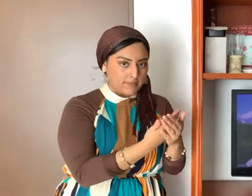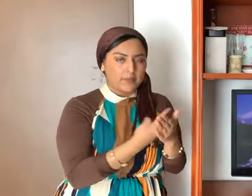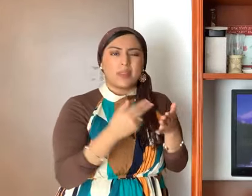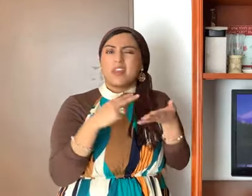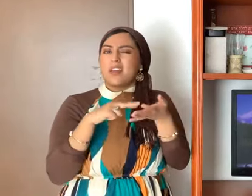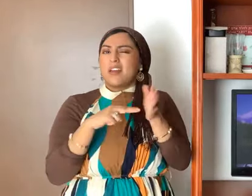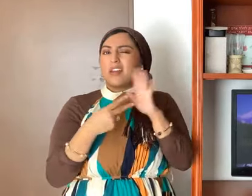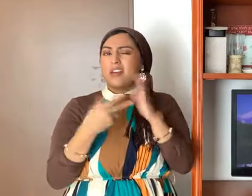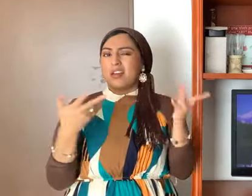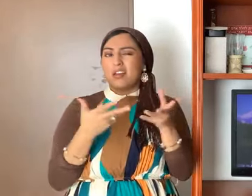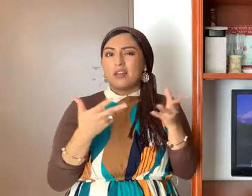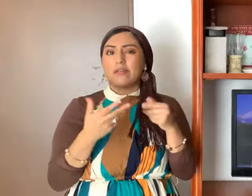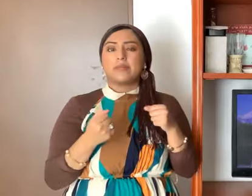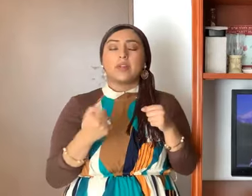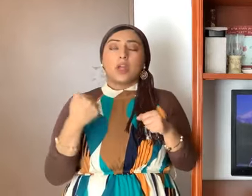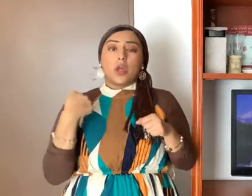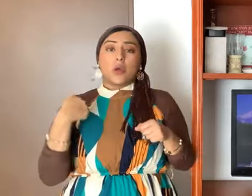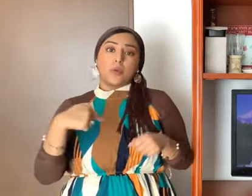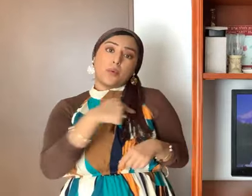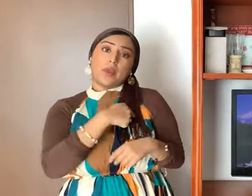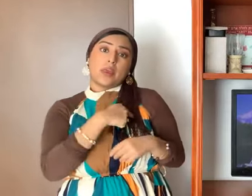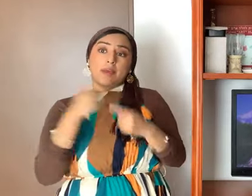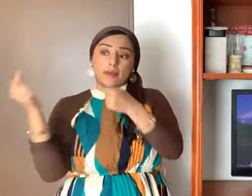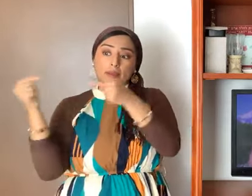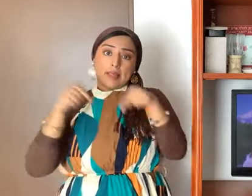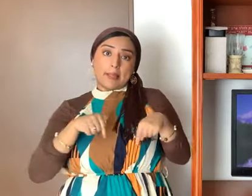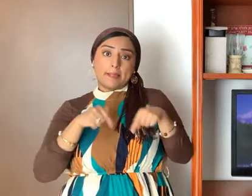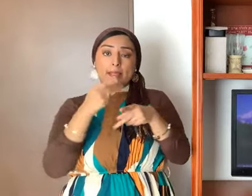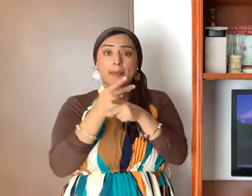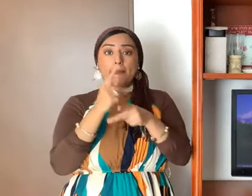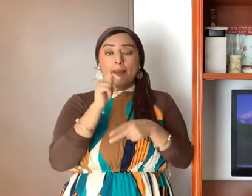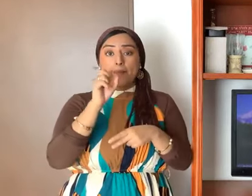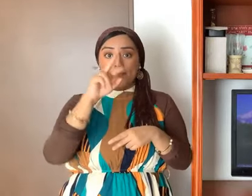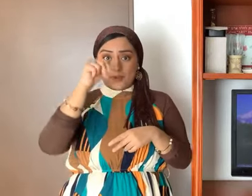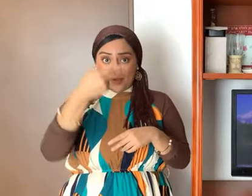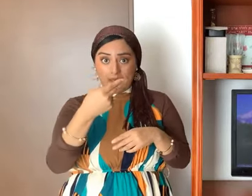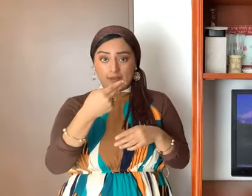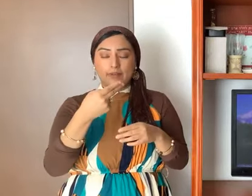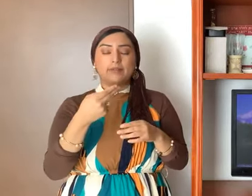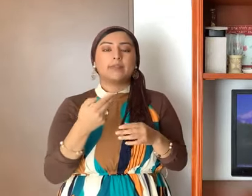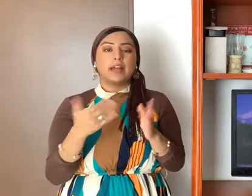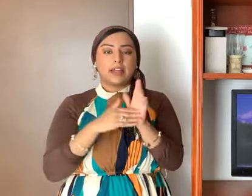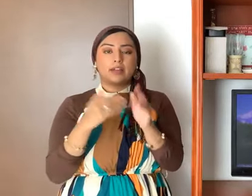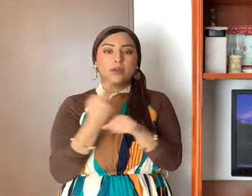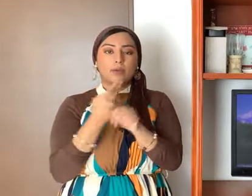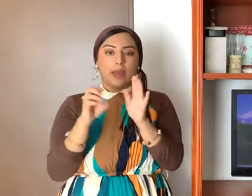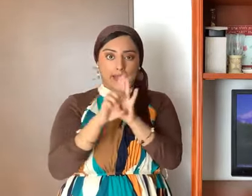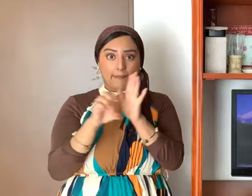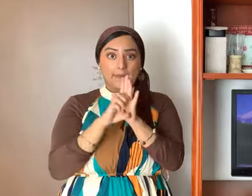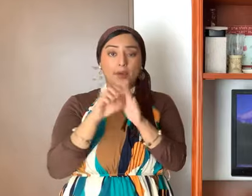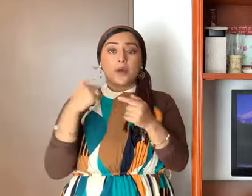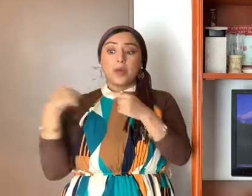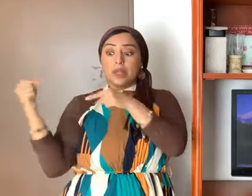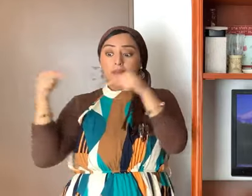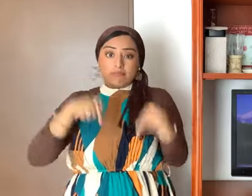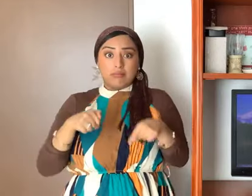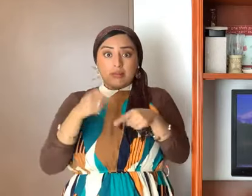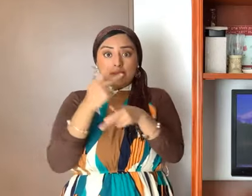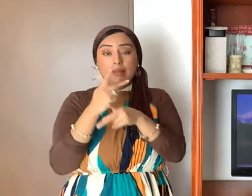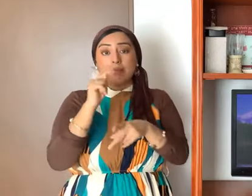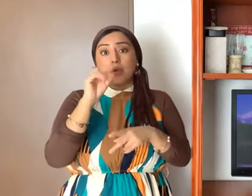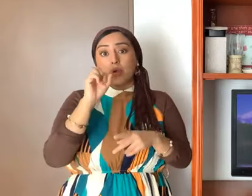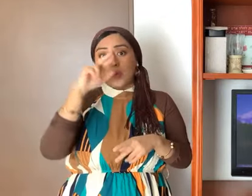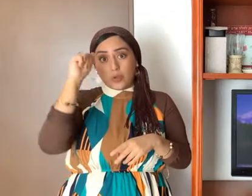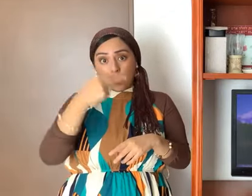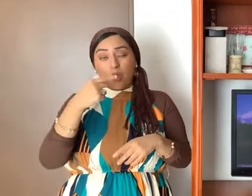se refiere esto? A que nosotros, cuando venimos a guardar la Torá, vamos a tomar los marcaterrores como ejemplo, cuando venimos a guardar la